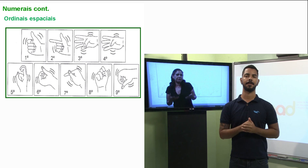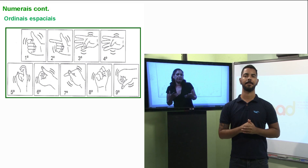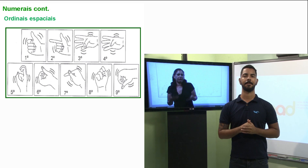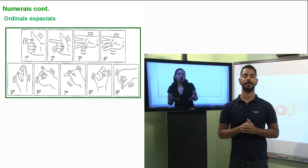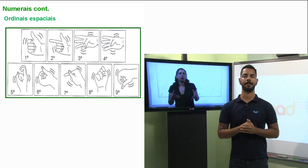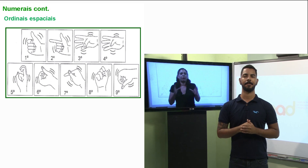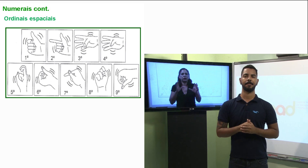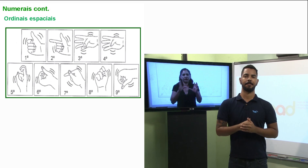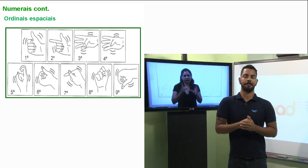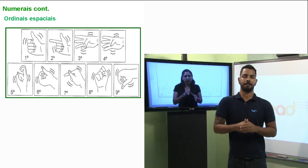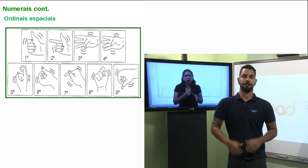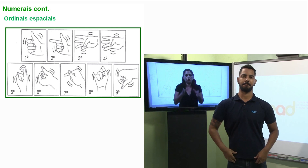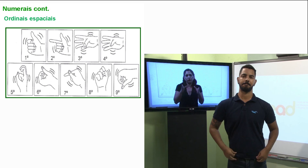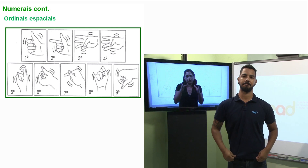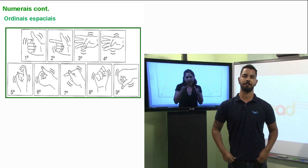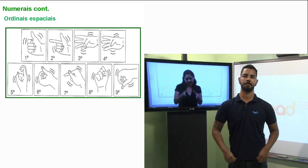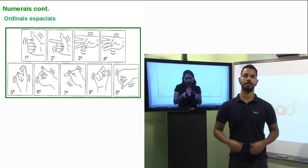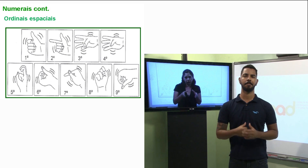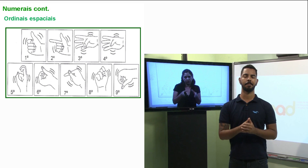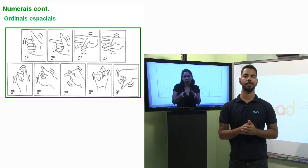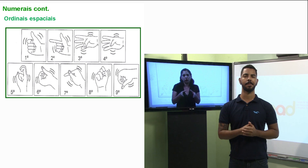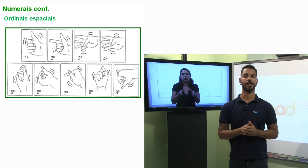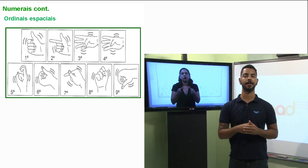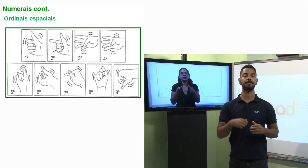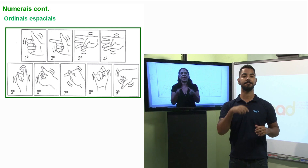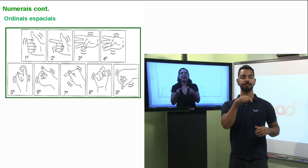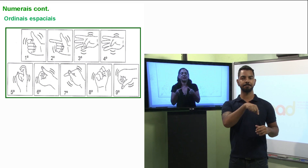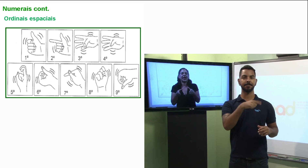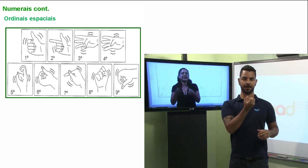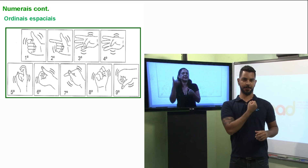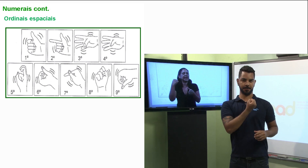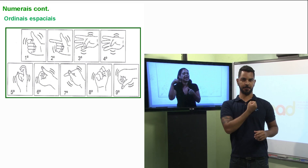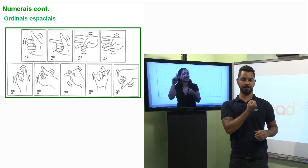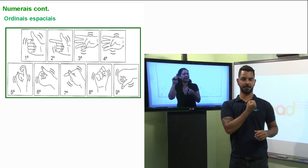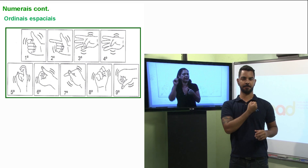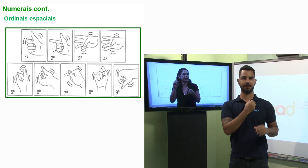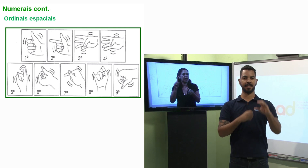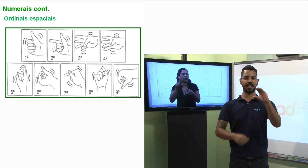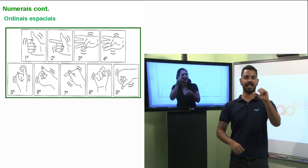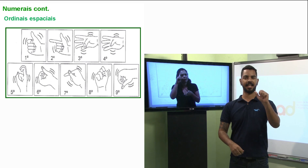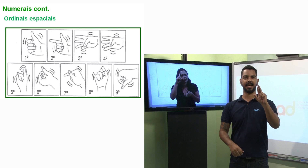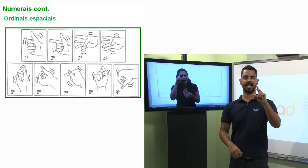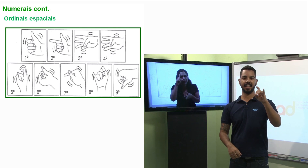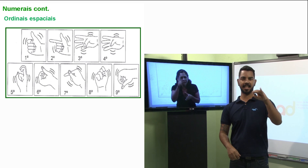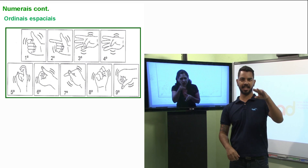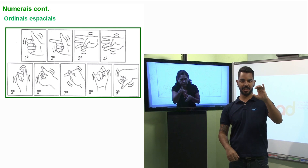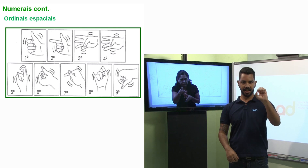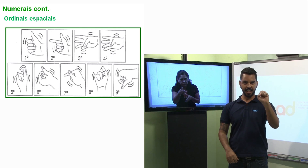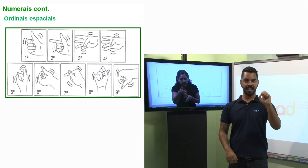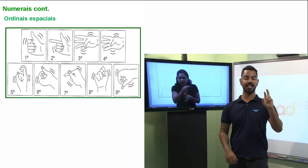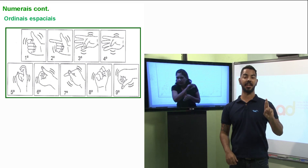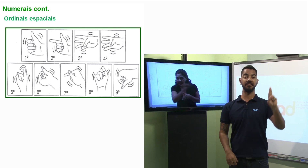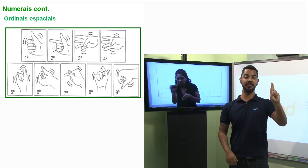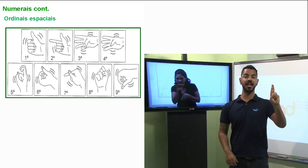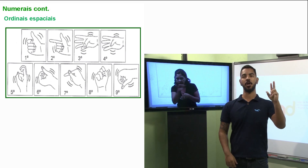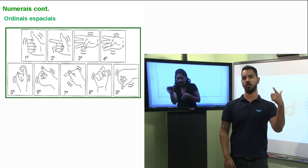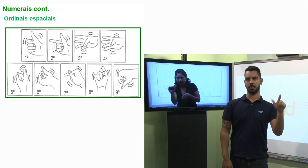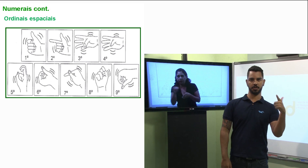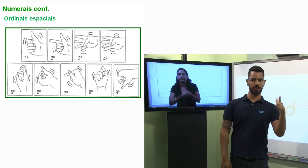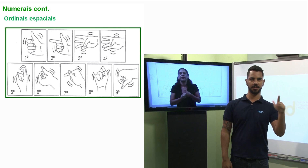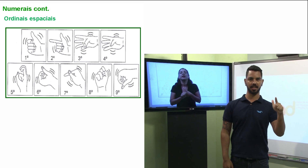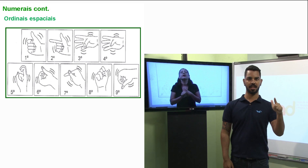tem a mesma forma, a posição e configuração de mão dos cardinais sem referencial. Aquele primeiro que a gente viu, que